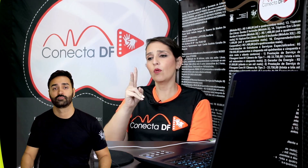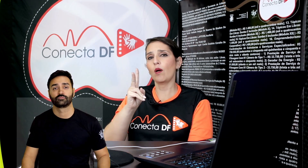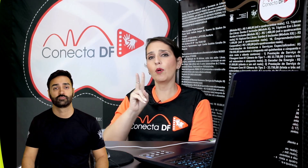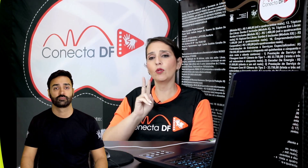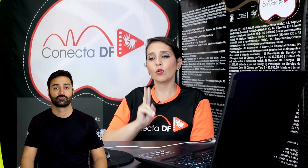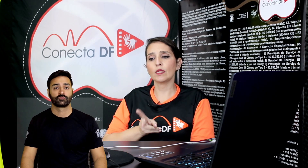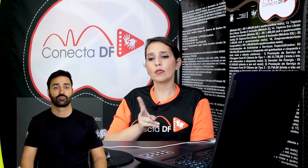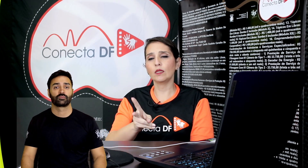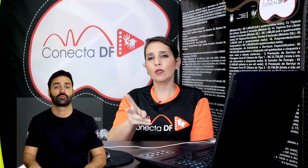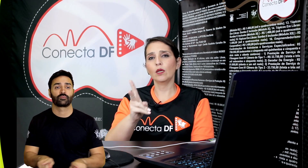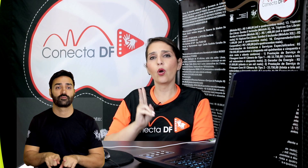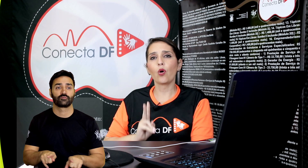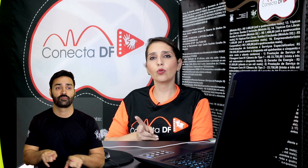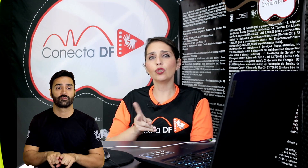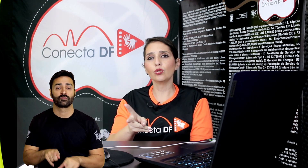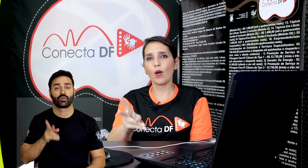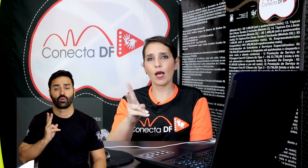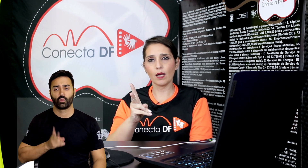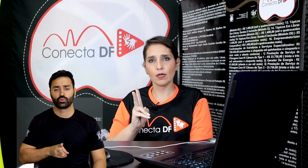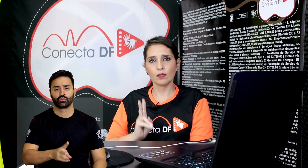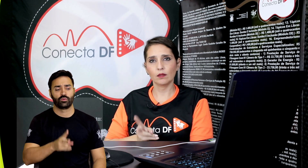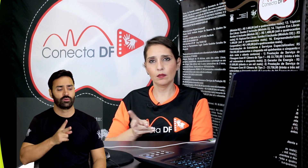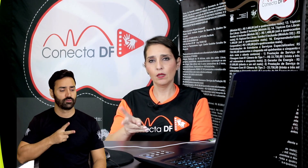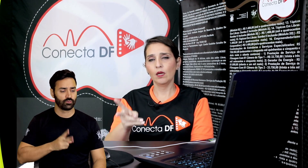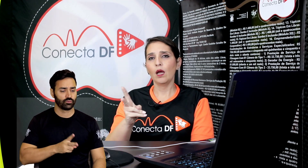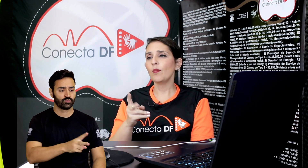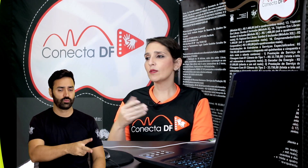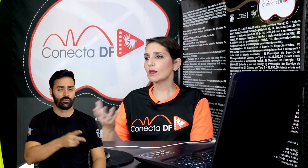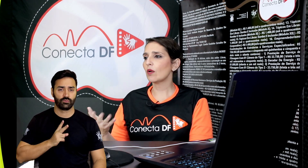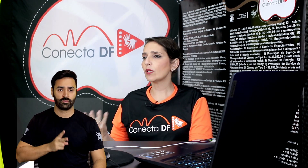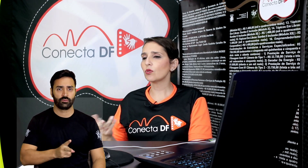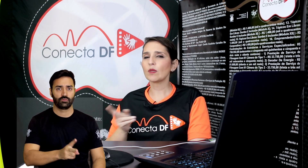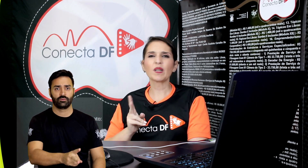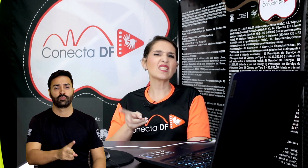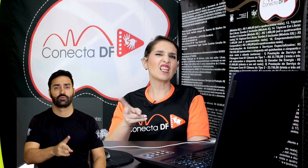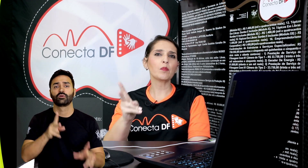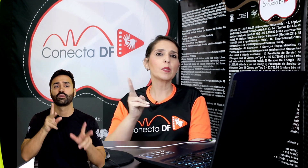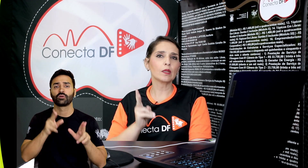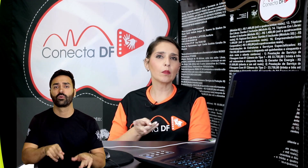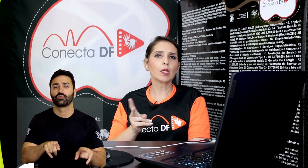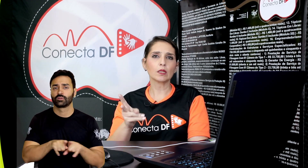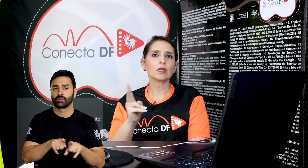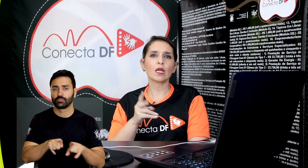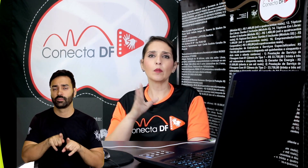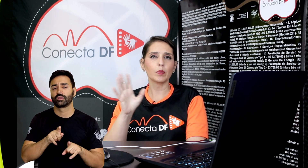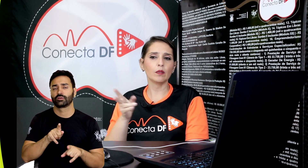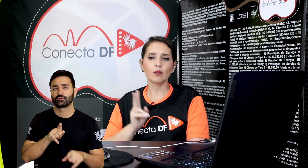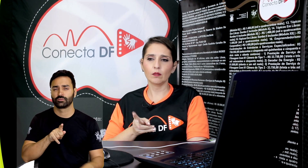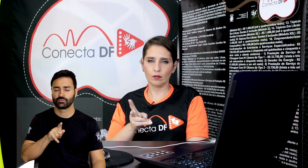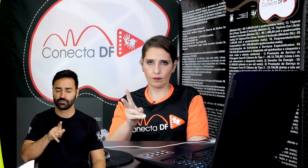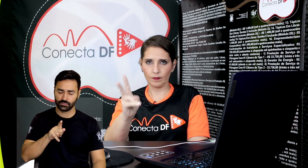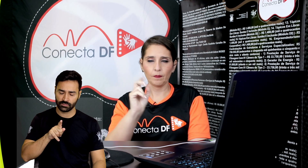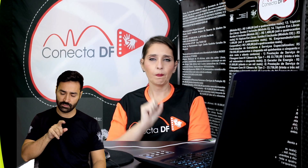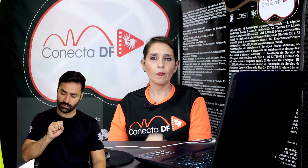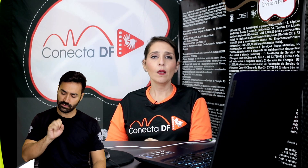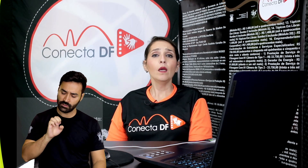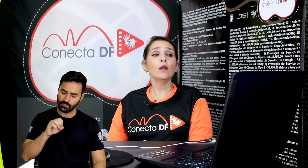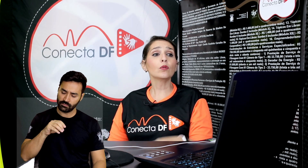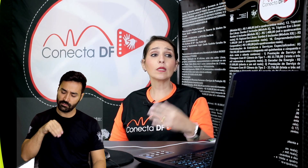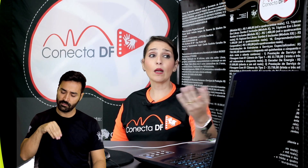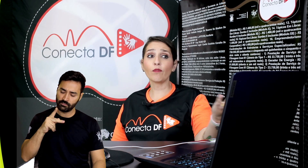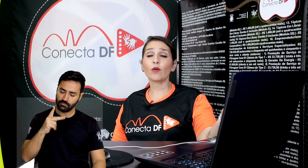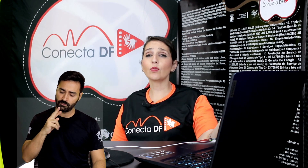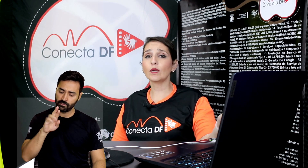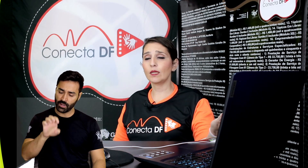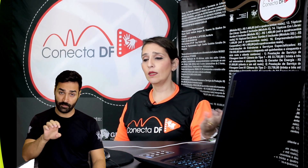E, com a mão em dois assim, continuar. É o mesmo sinal que a gente usa para sempre também, sempre. E